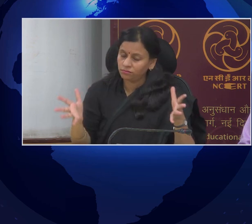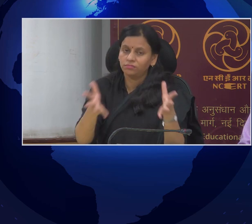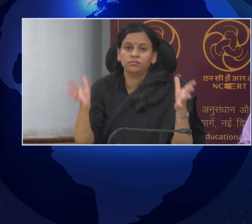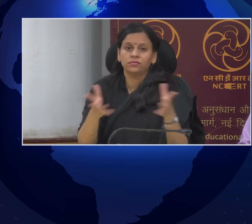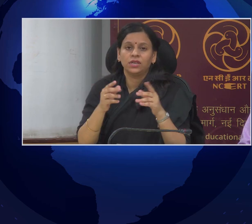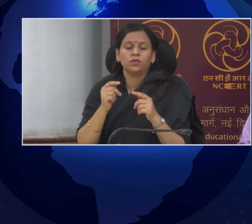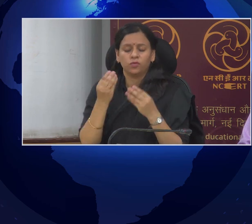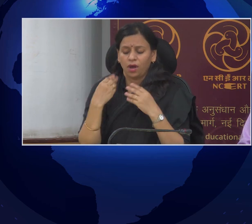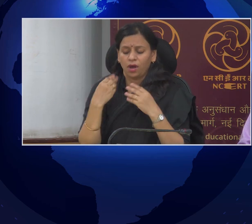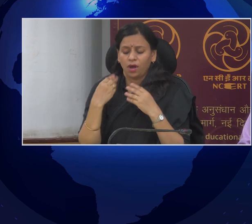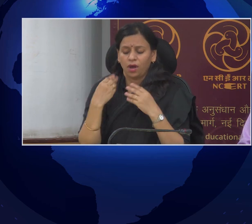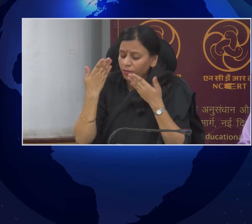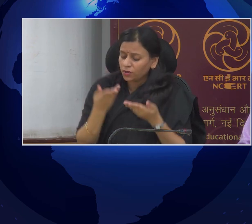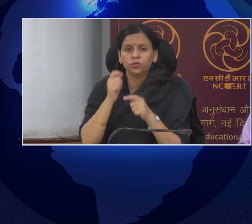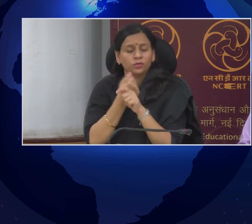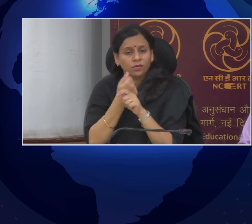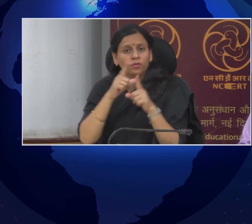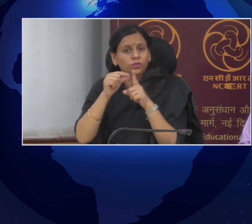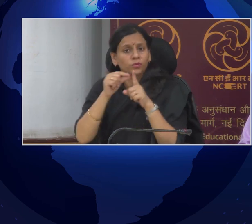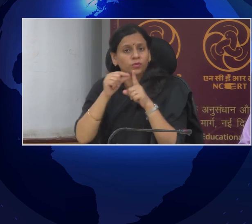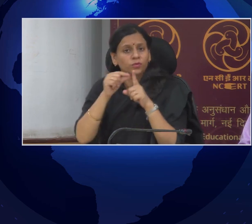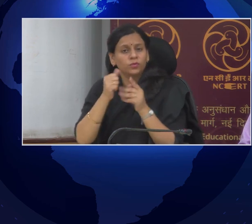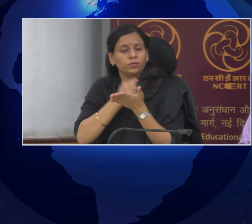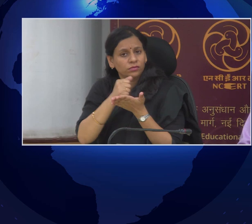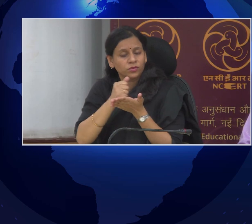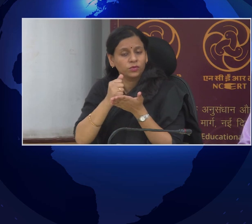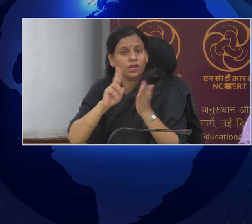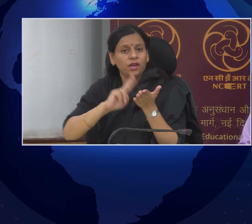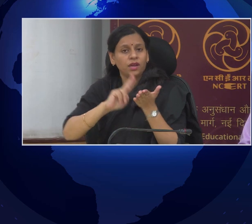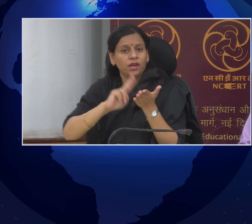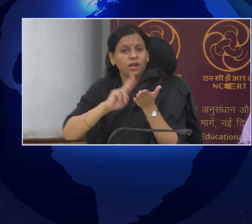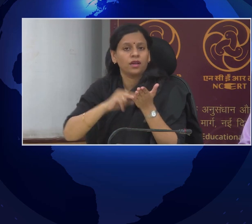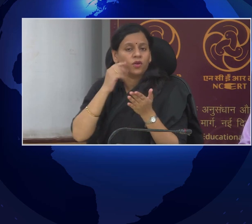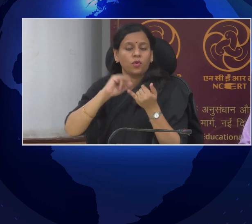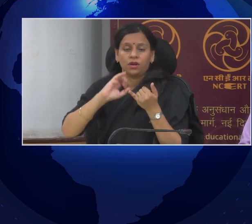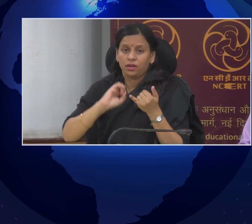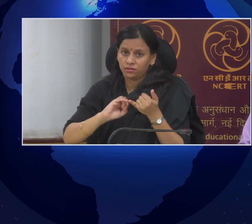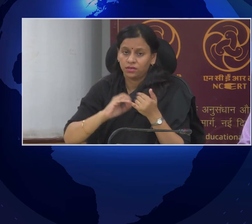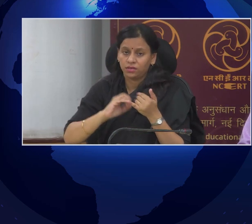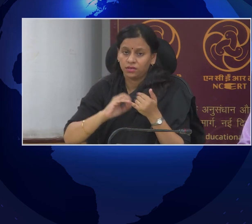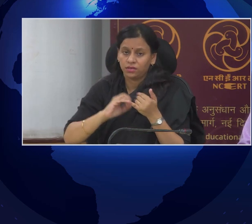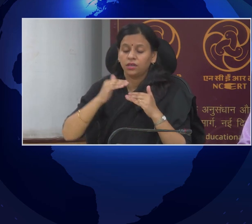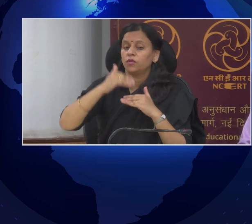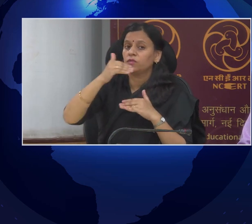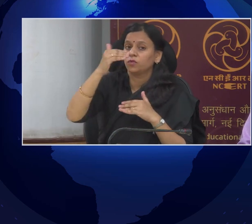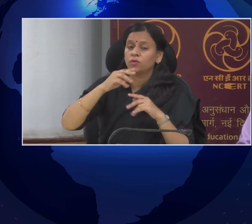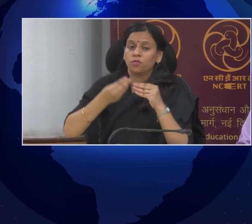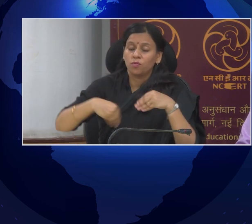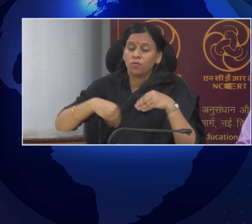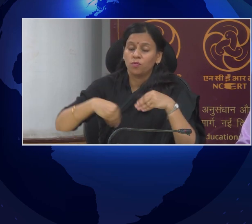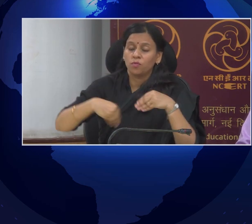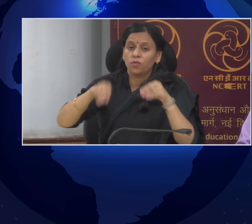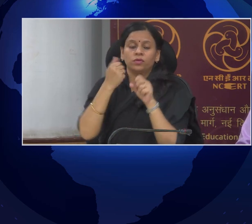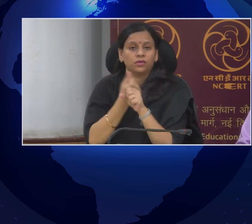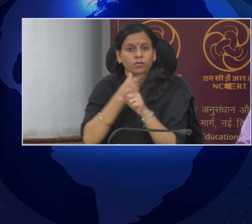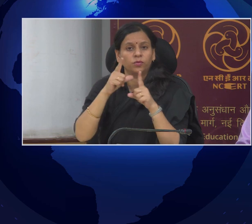तो ये एक छोटा सा प्रयास था जो एनआईएस कर रहा है और आने वाले समय में हम लोग और भी चेष्टा करेंगे